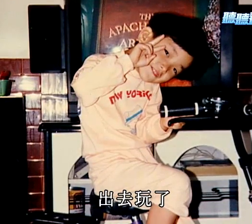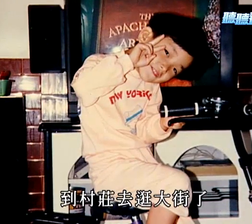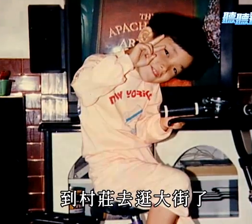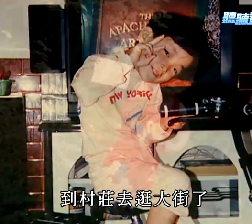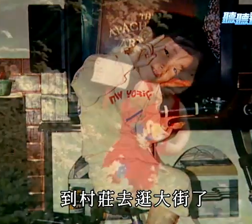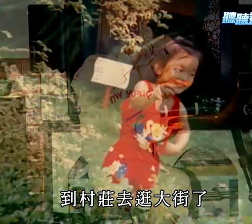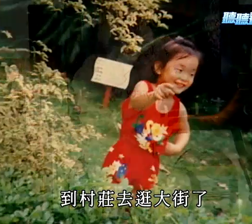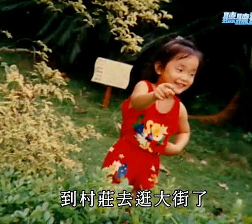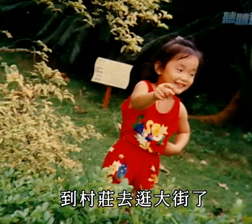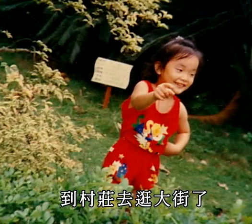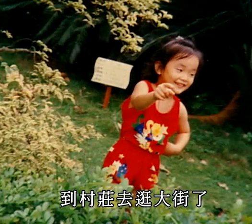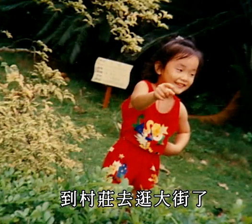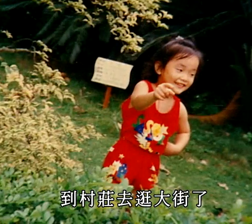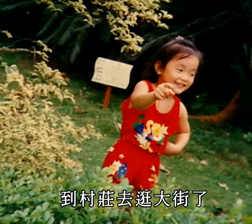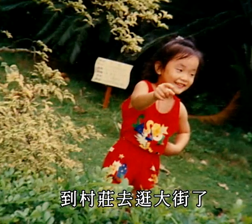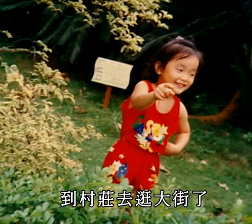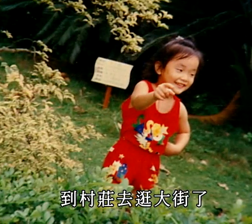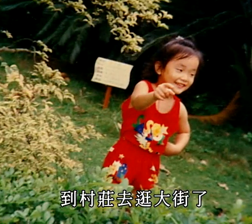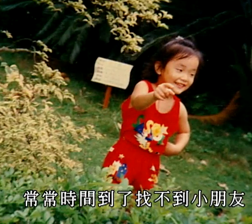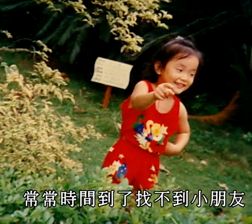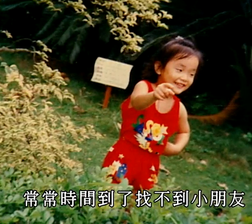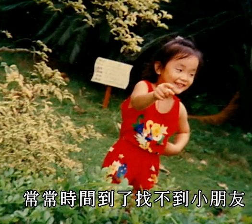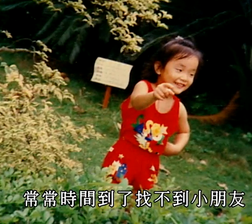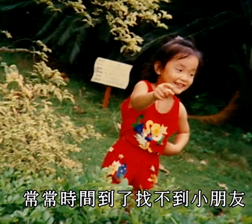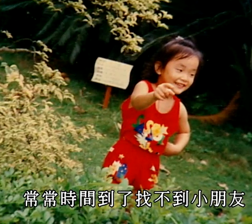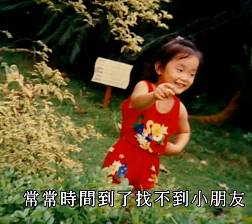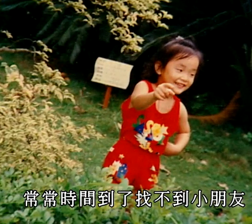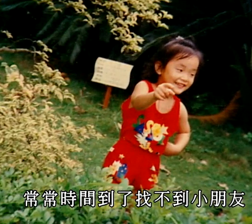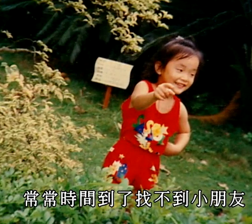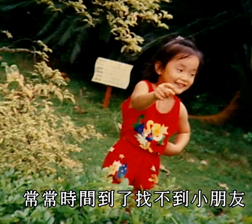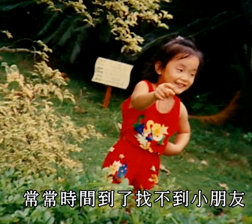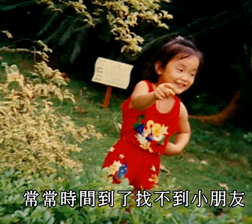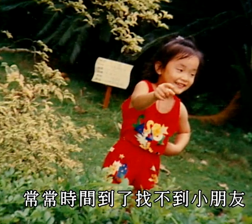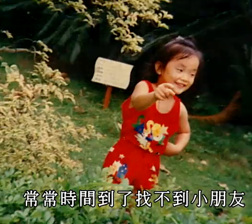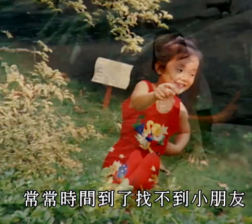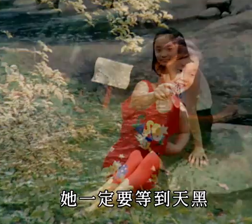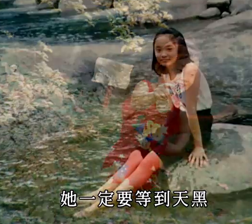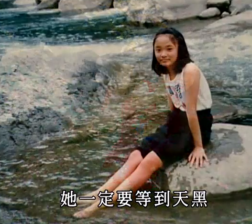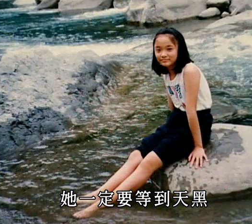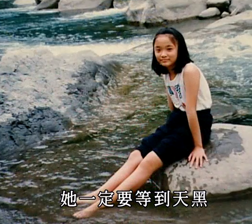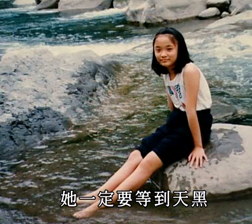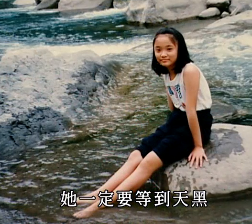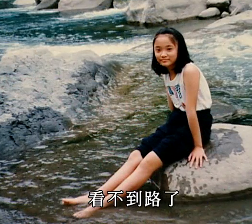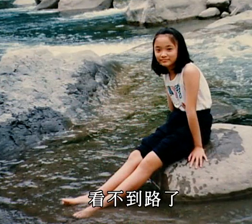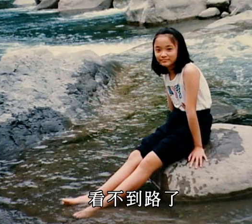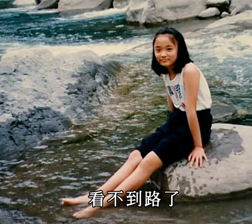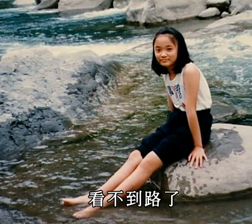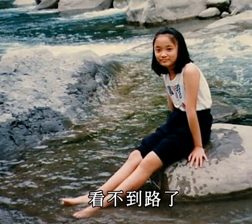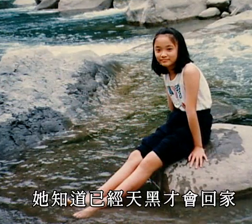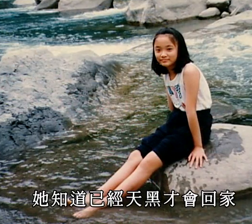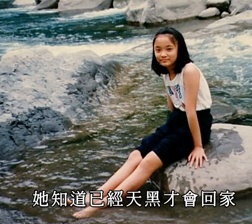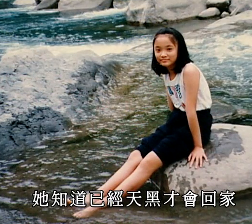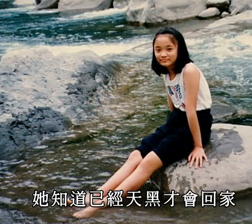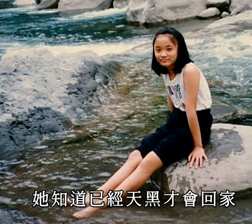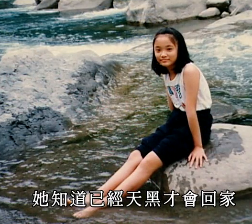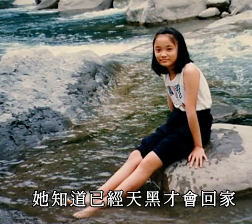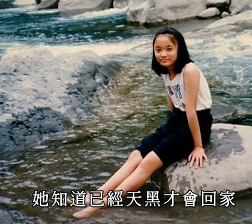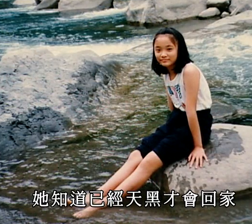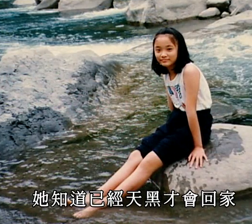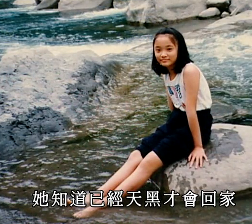村庄去逛大街了。常常时间到了找不到小朋友，他一定要等到天黑啊，看不到路了，他知道已经天黑了才会回家。也